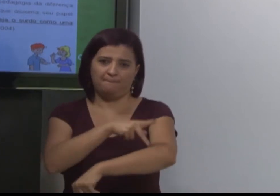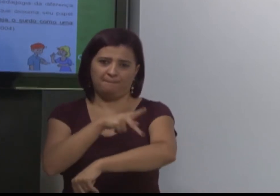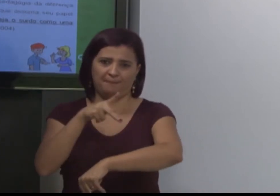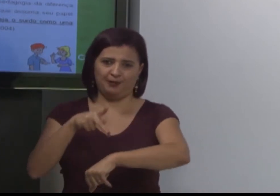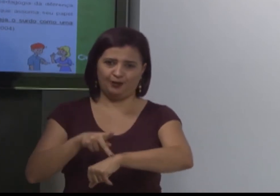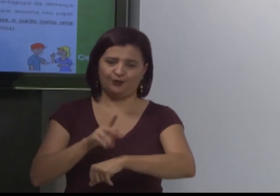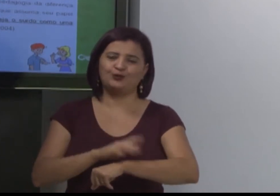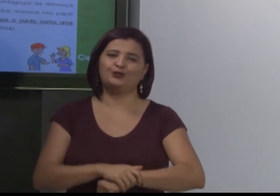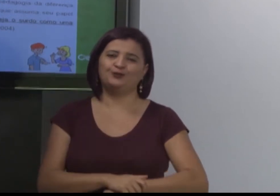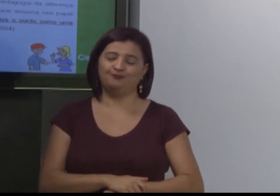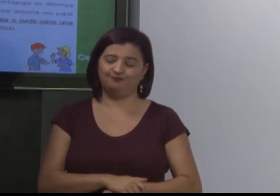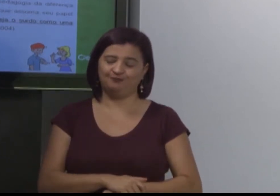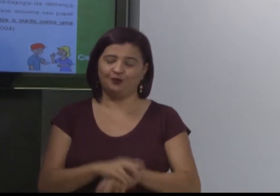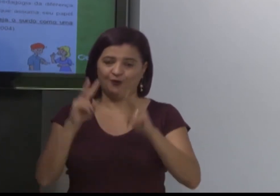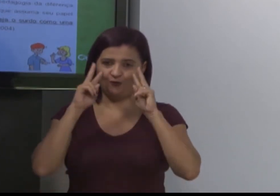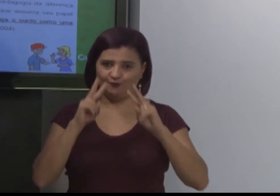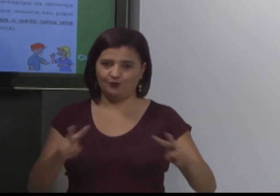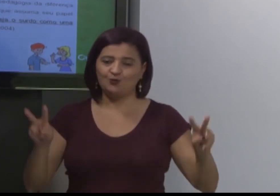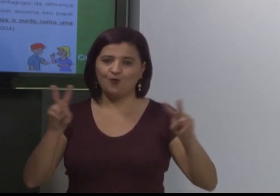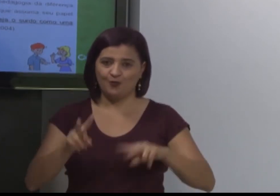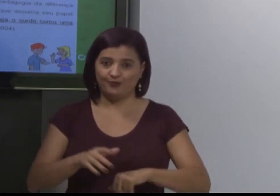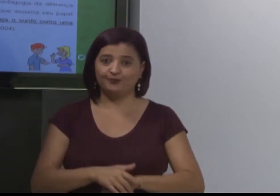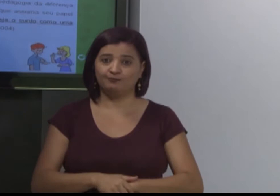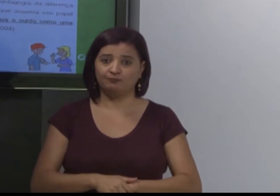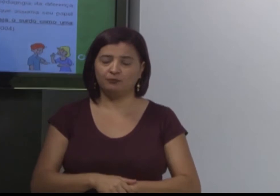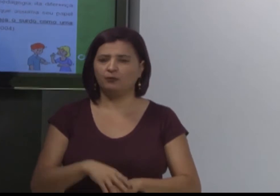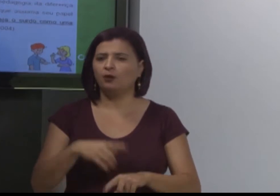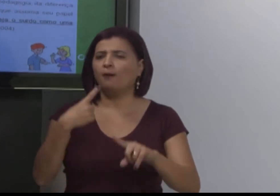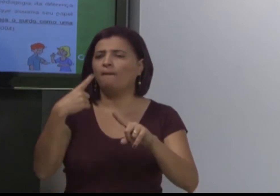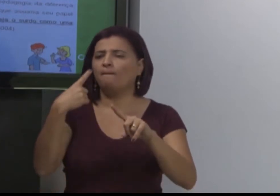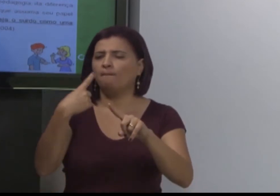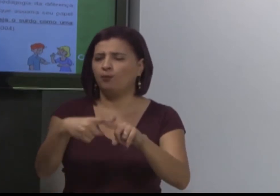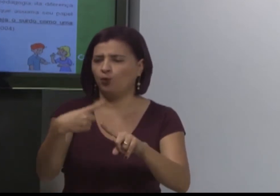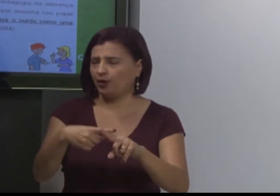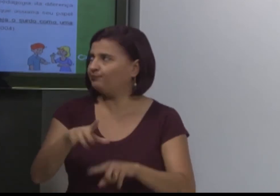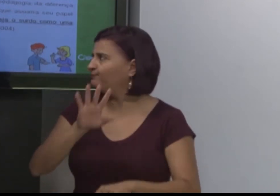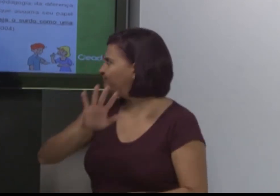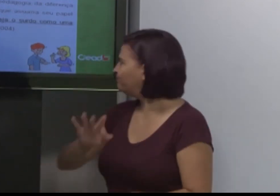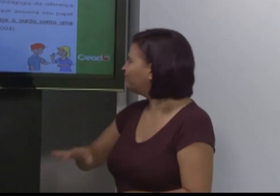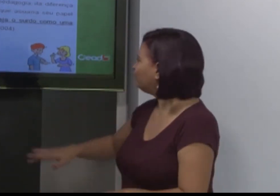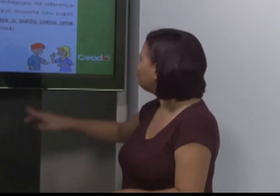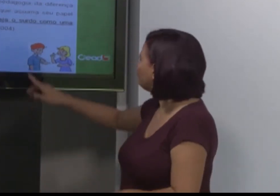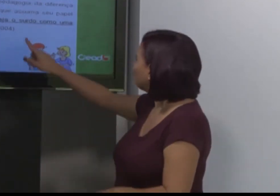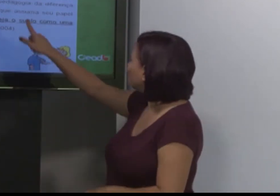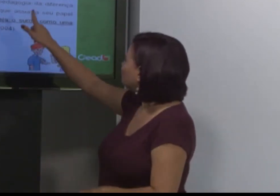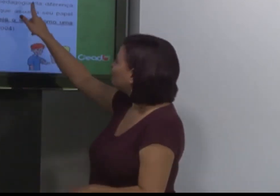isso é necessário o surgimento de uma pedagogia visual e bilíngue.